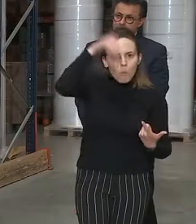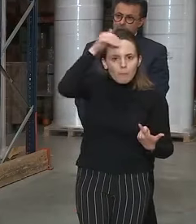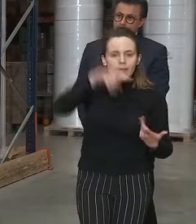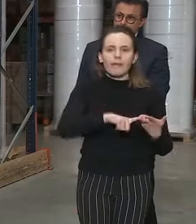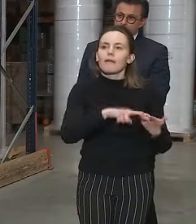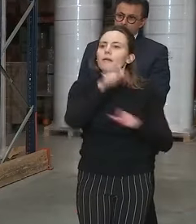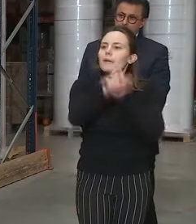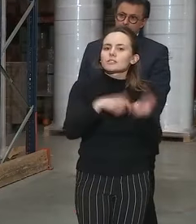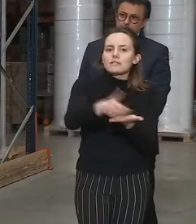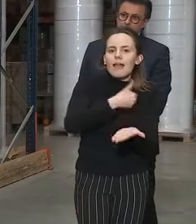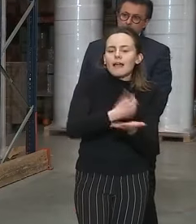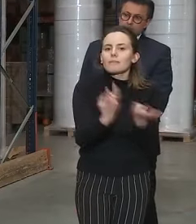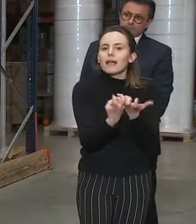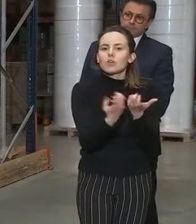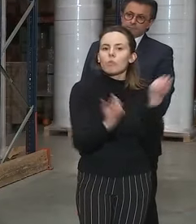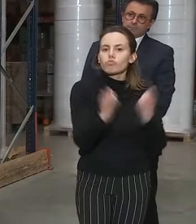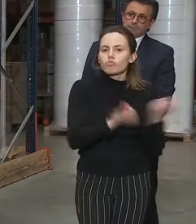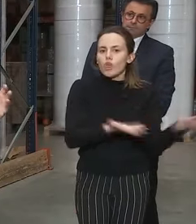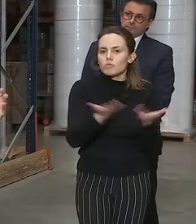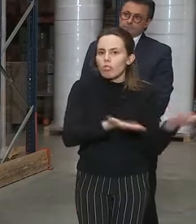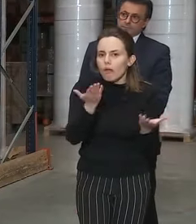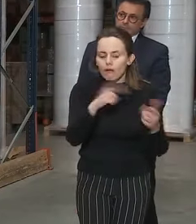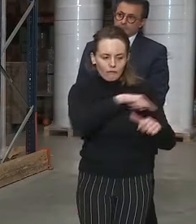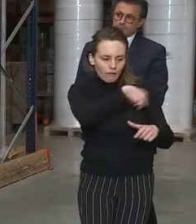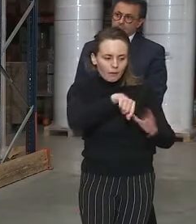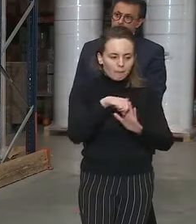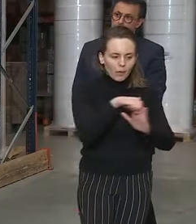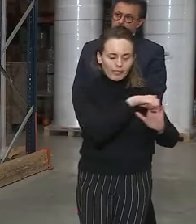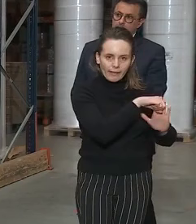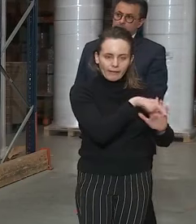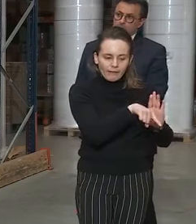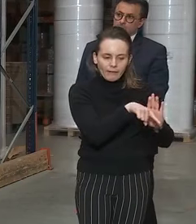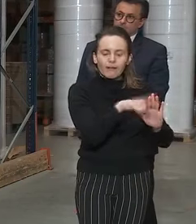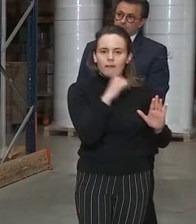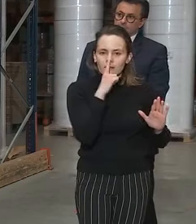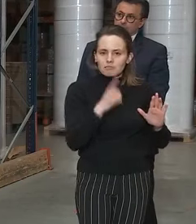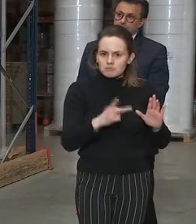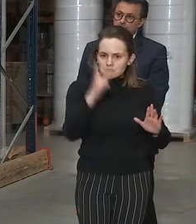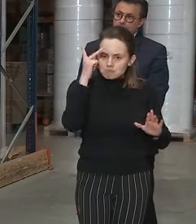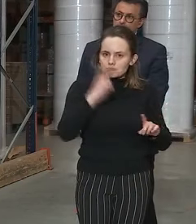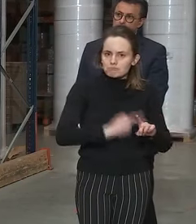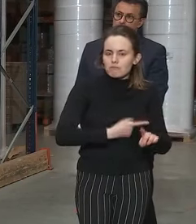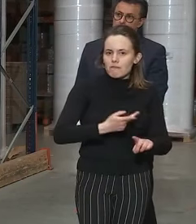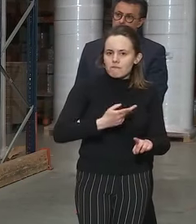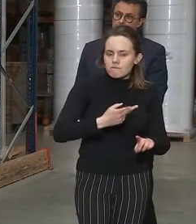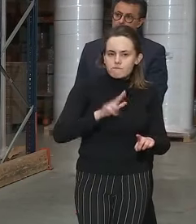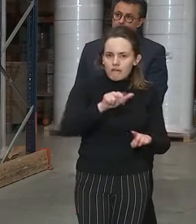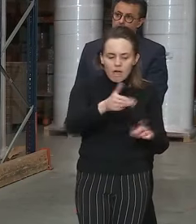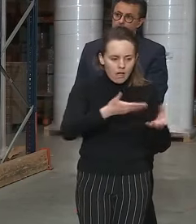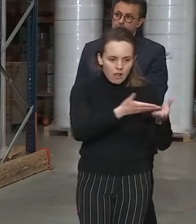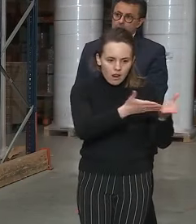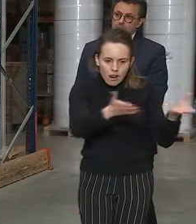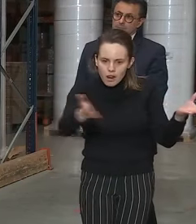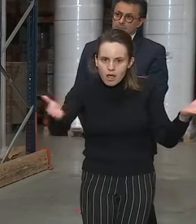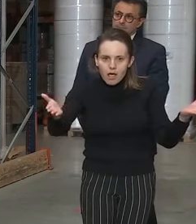disaient très justement, des transporteurs. Et progressivement on l'élargira parce que à la fois il y a un besoin et il y a une demande sociale